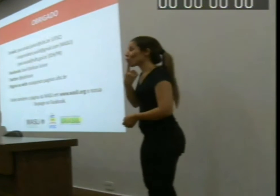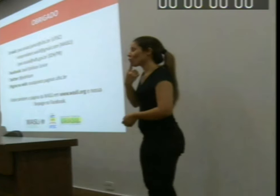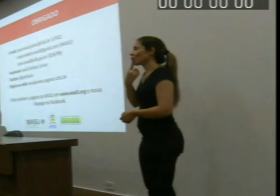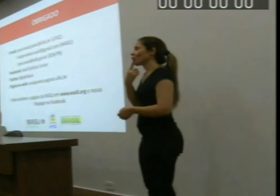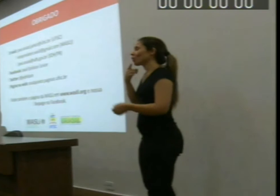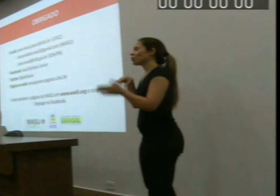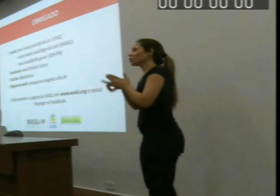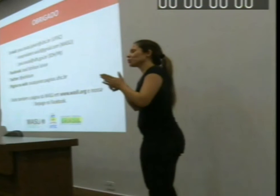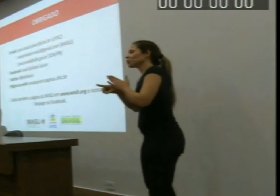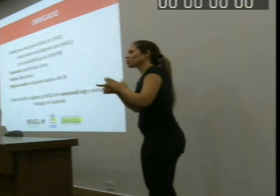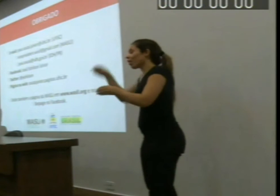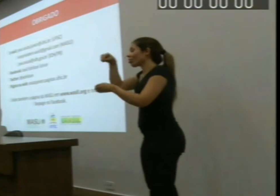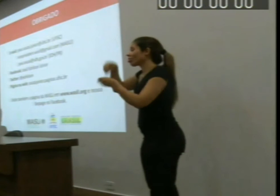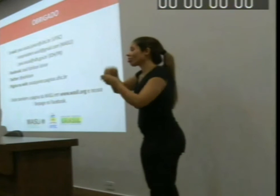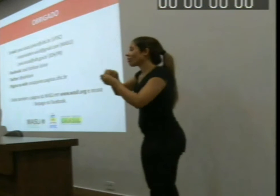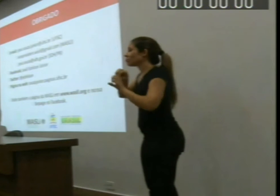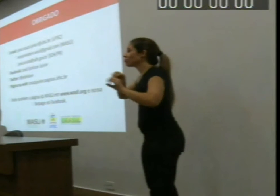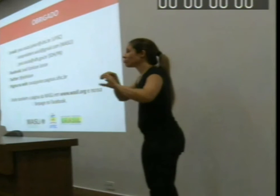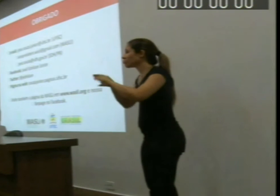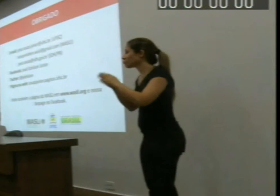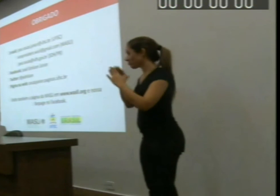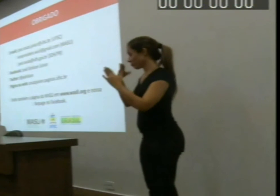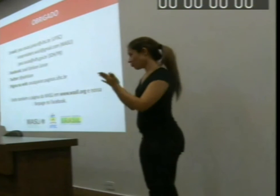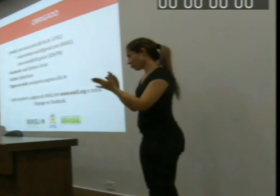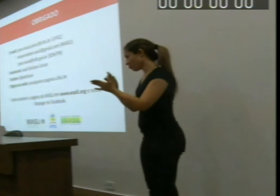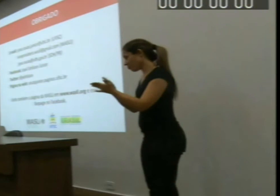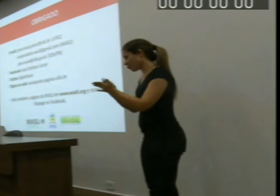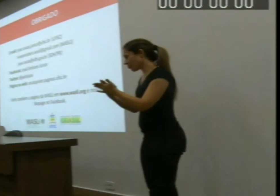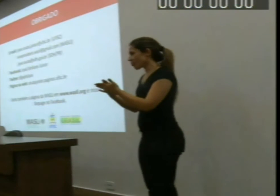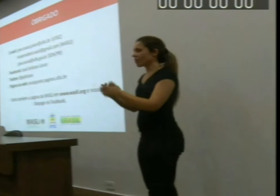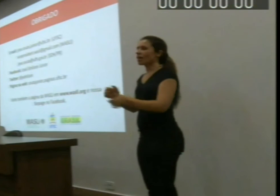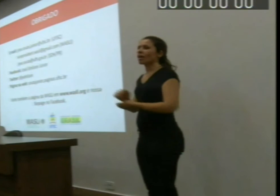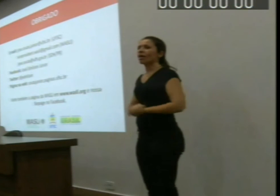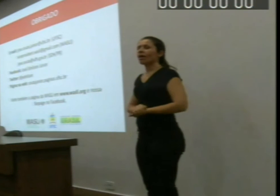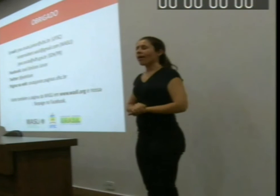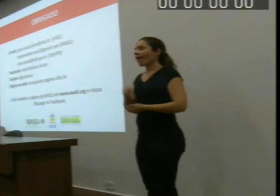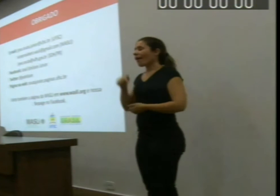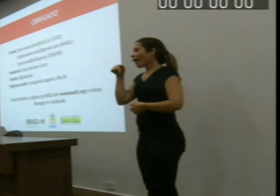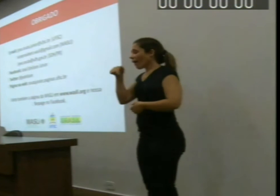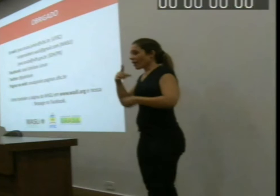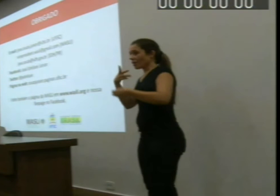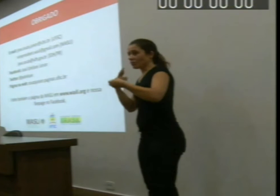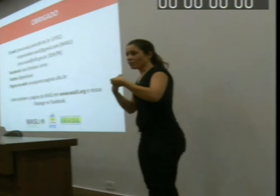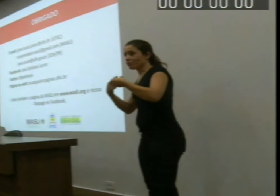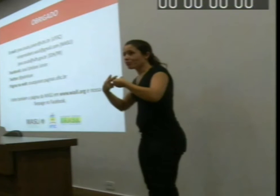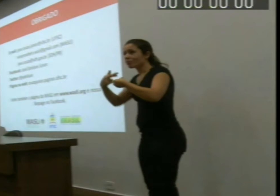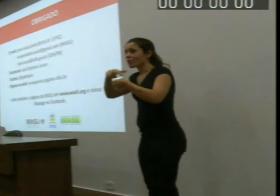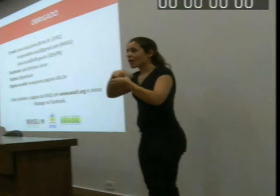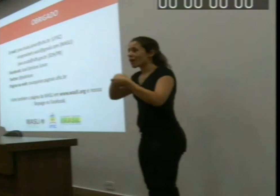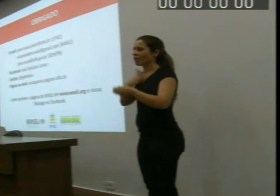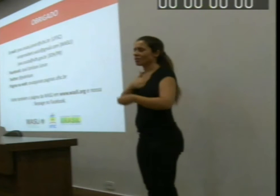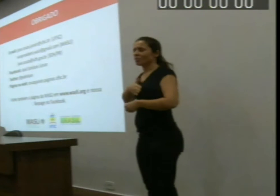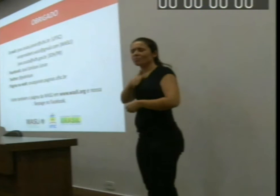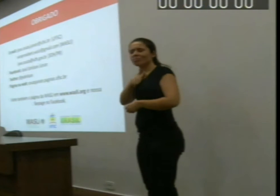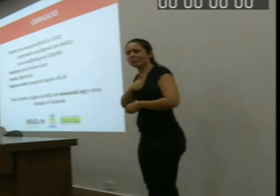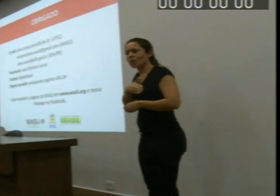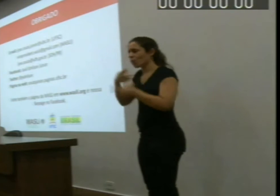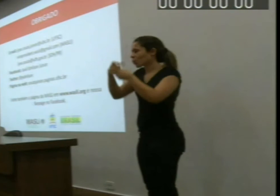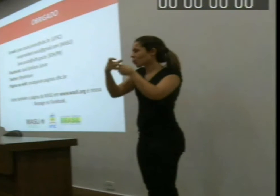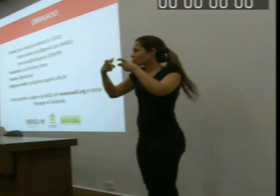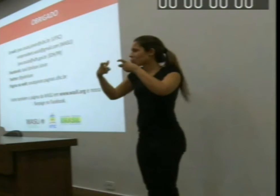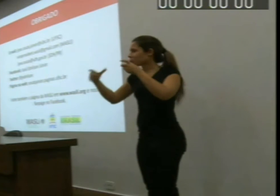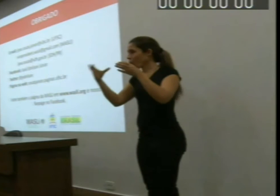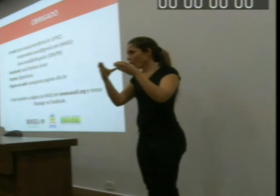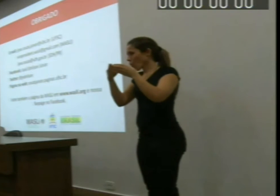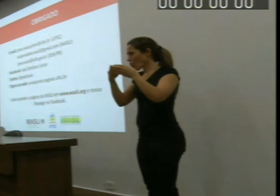eh aqui na nossa região gostaria até que tivesse muito mais surdos e mais pais